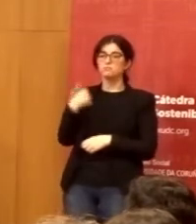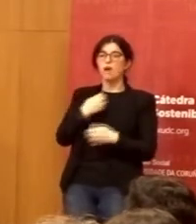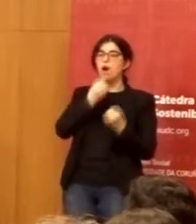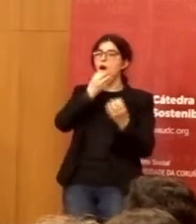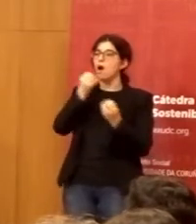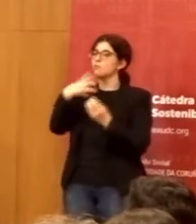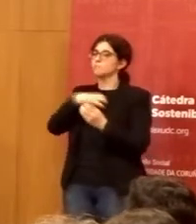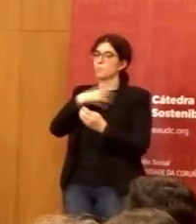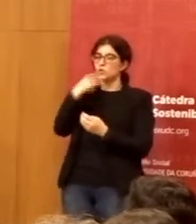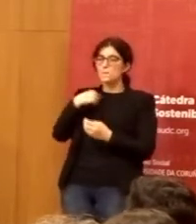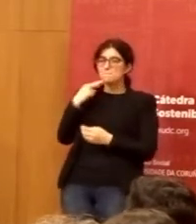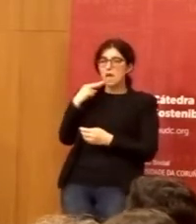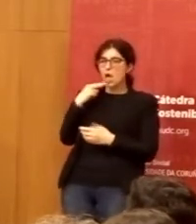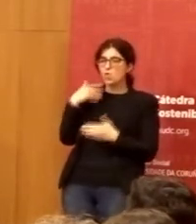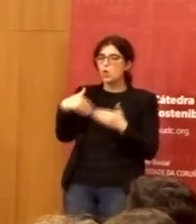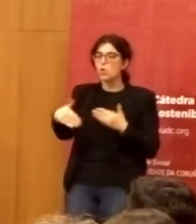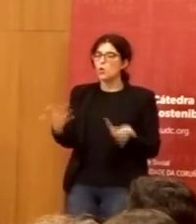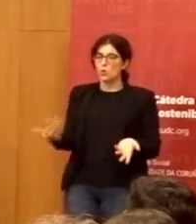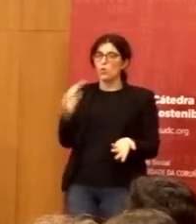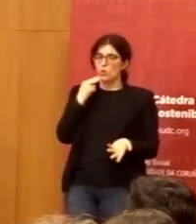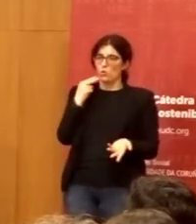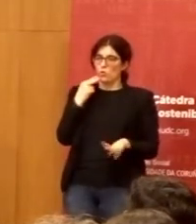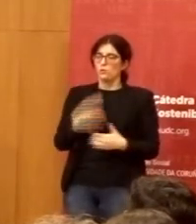lo que podía pasar después.